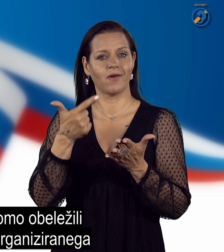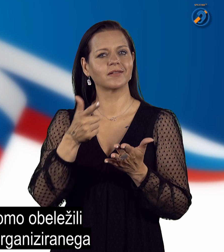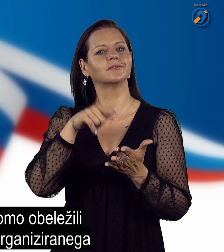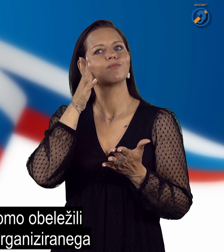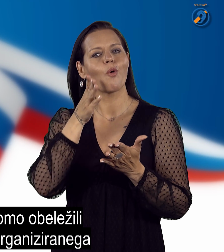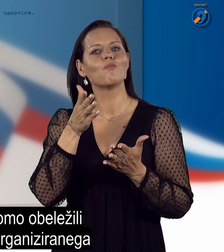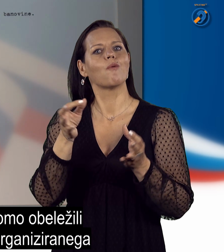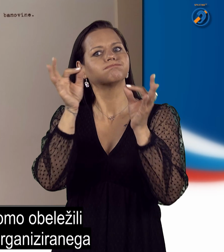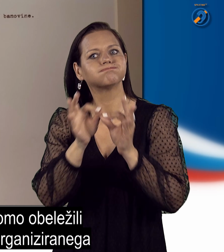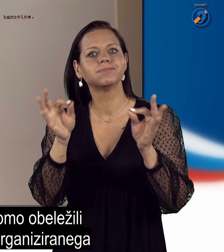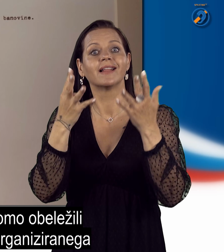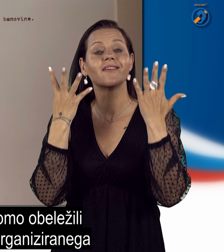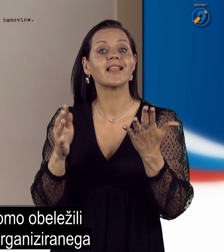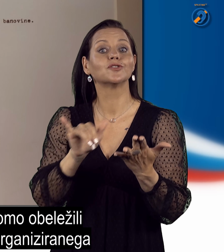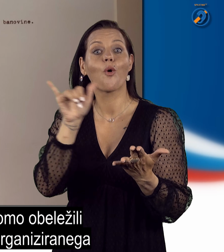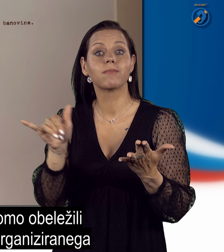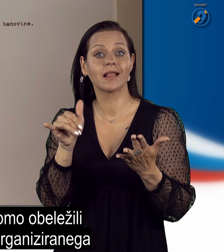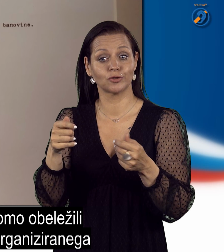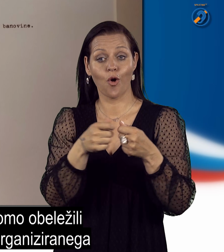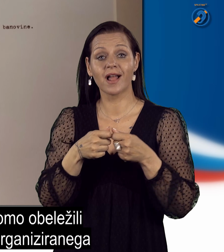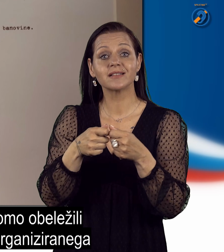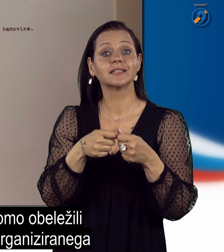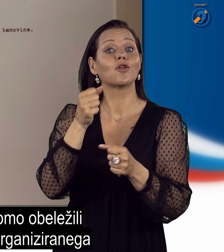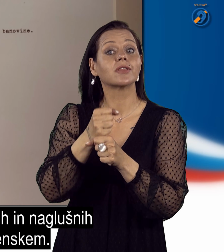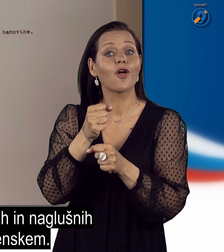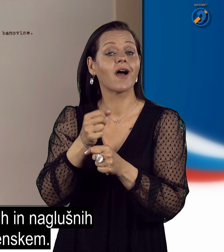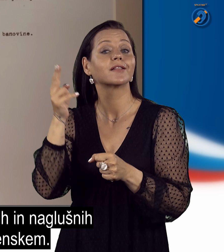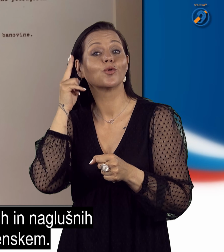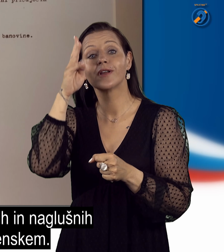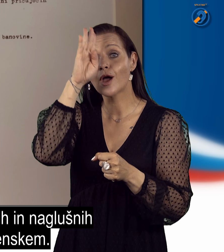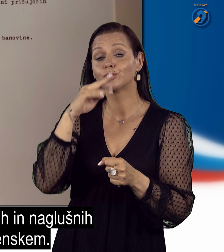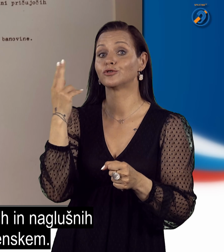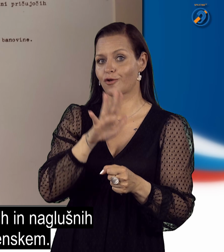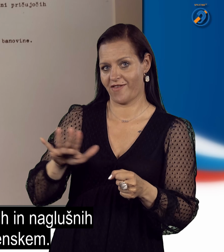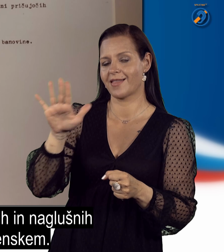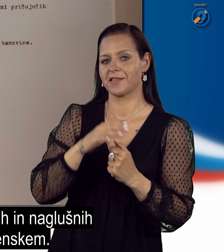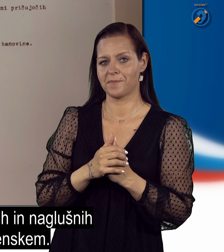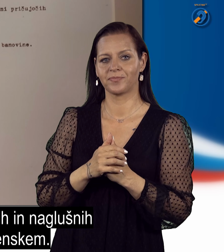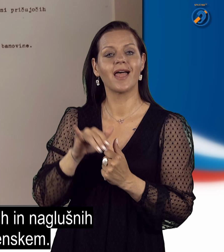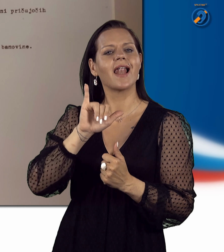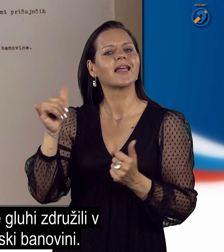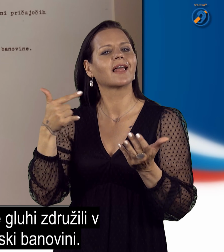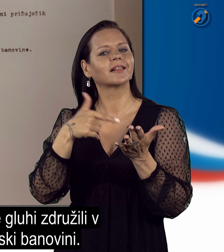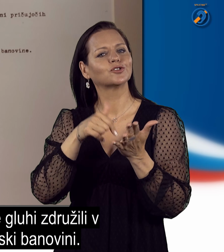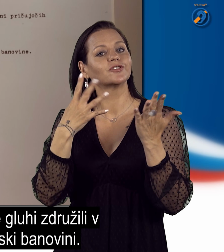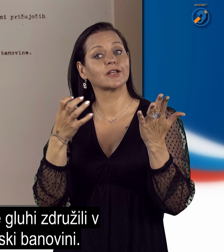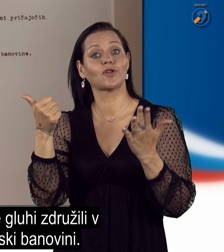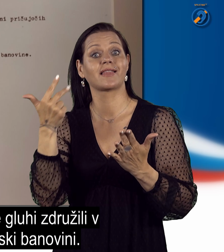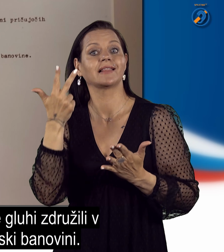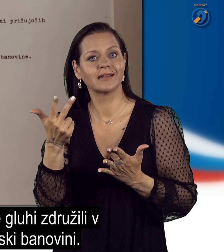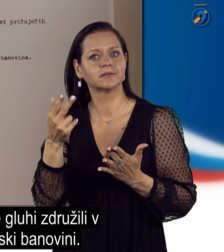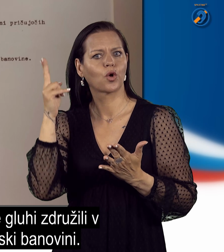julija 2021 bomo obeležili 90. obletnico organiziranega delovanja gluhih in naglušnih na Slovenskem.